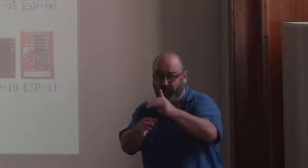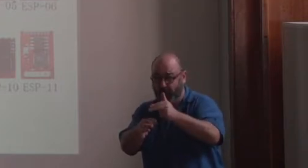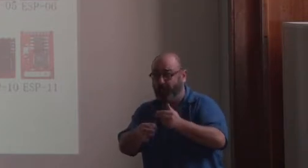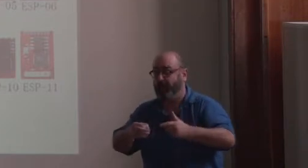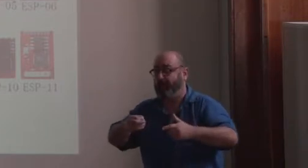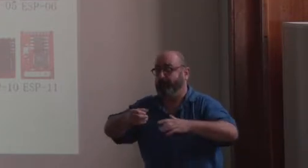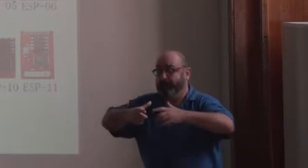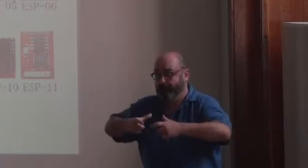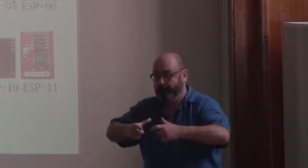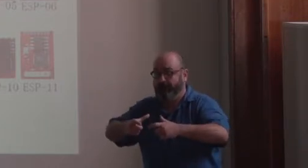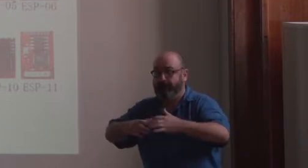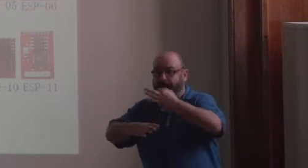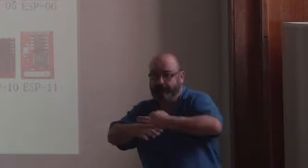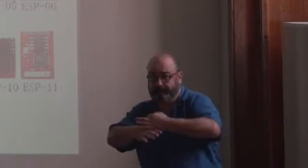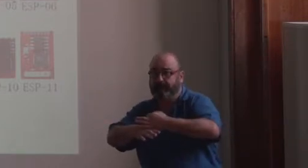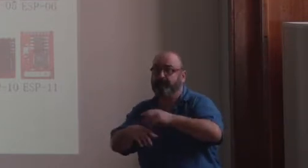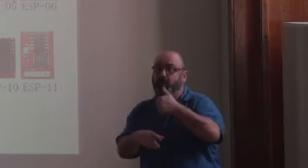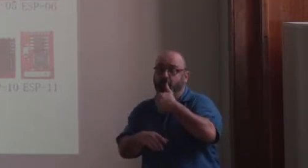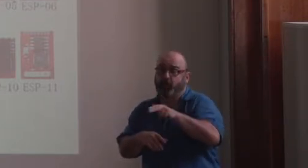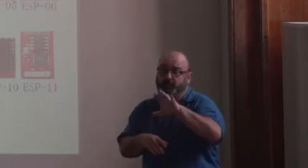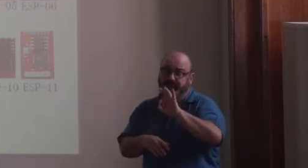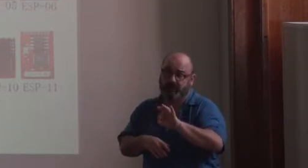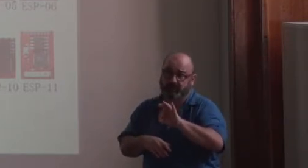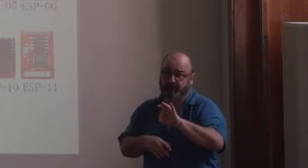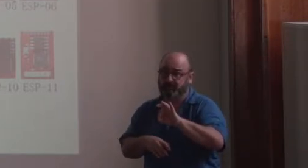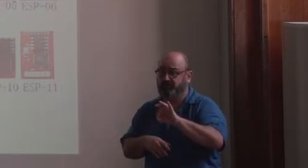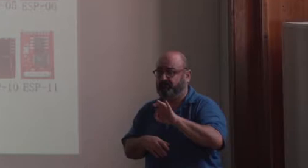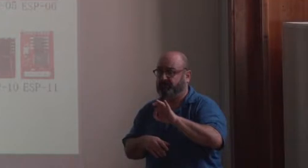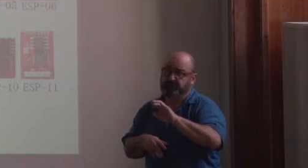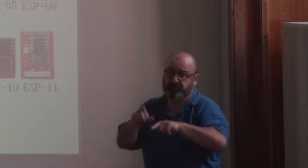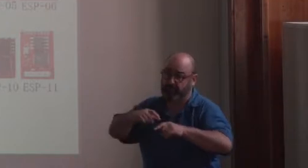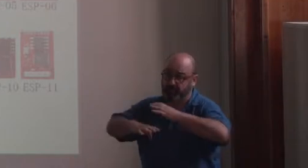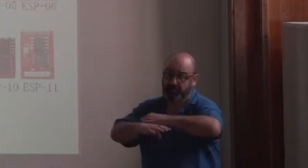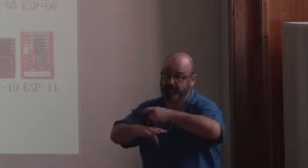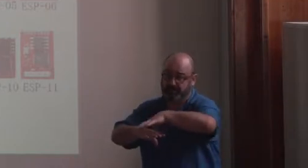carte sur laquelle elle est soudée, on arrive dans les 1,50 €, ça dépend de la carte.